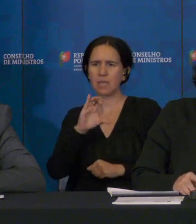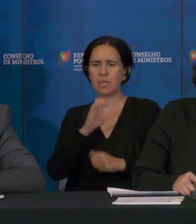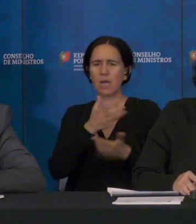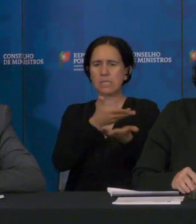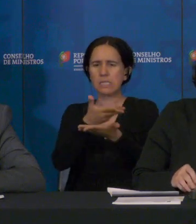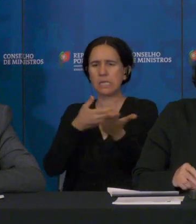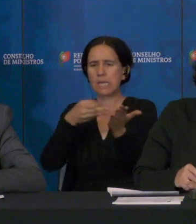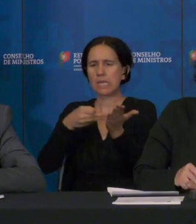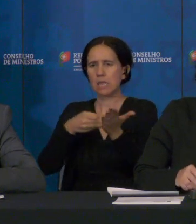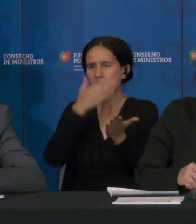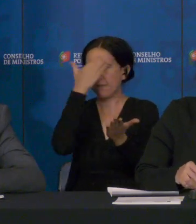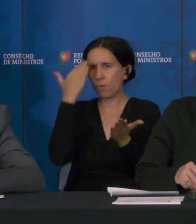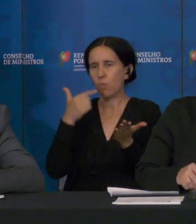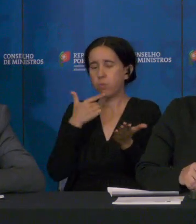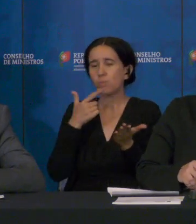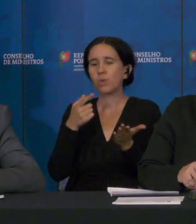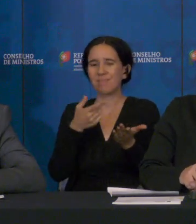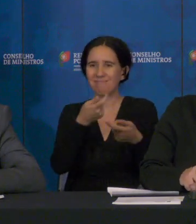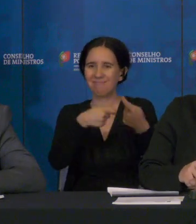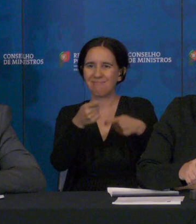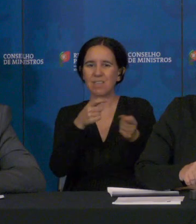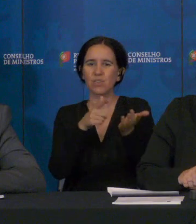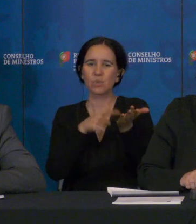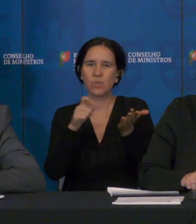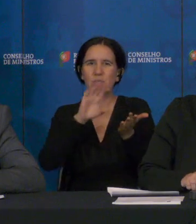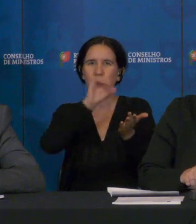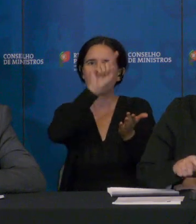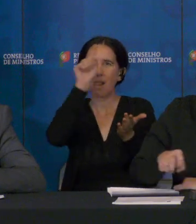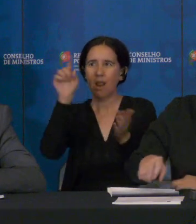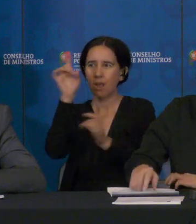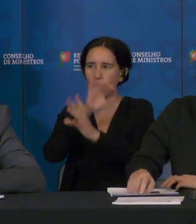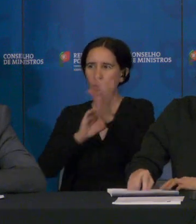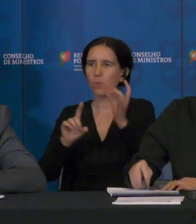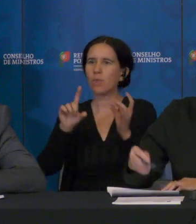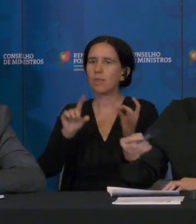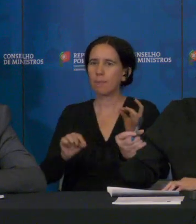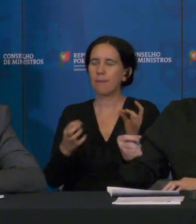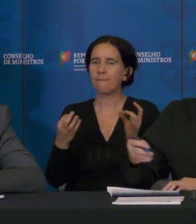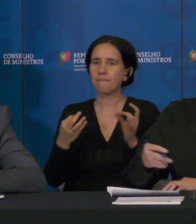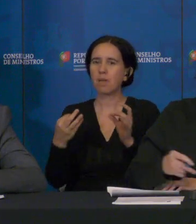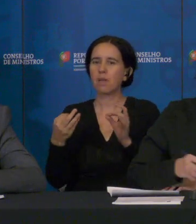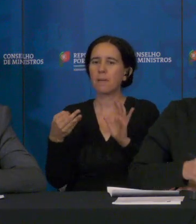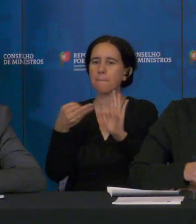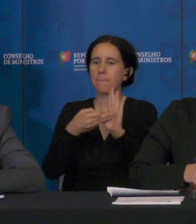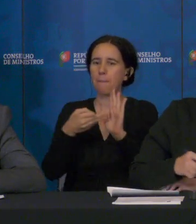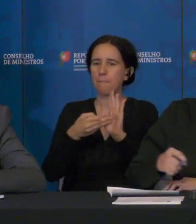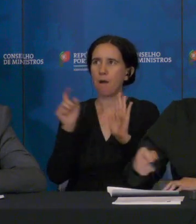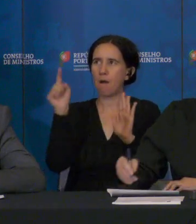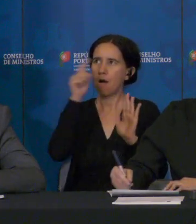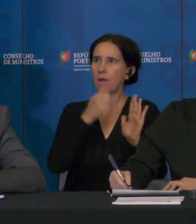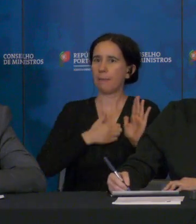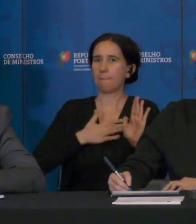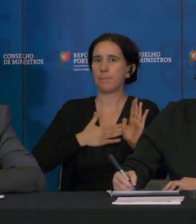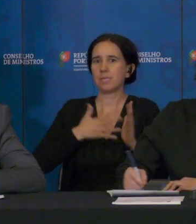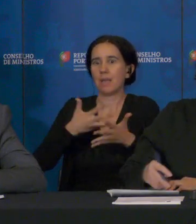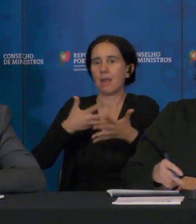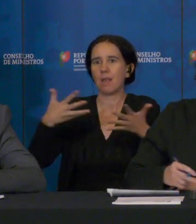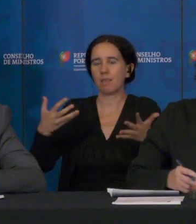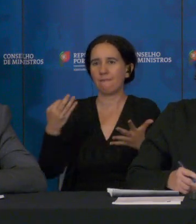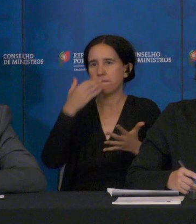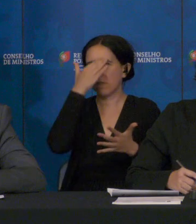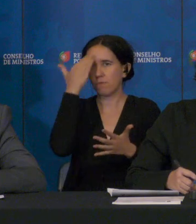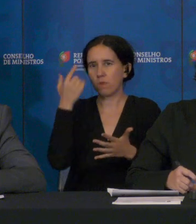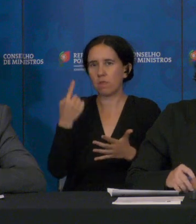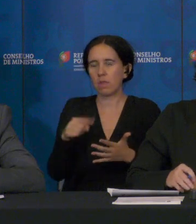EFASEC atua em mercados como os Estados Unidos ou muitos países europeus e também com alguns fornecedores que são grandes empresas que têm